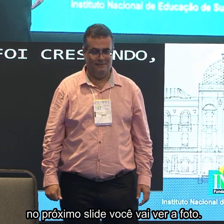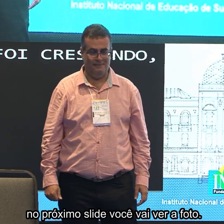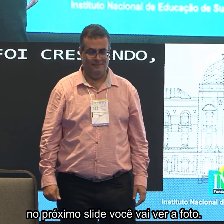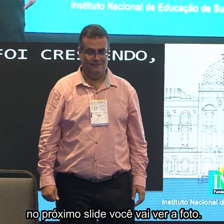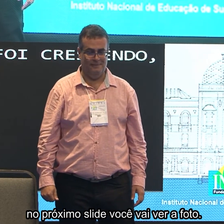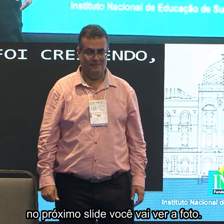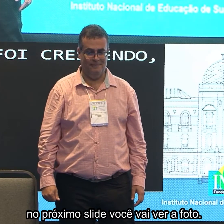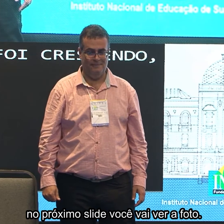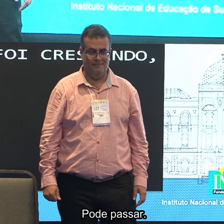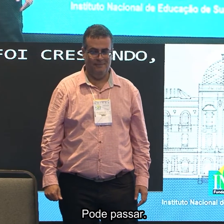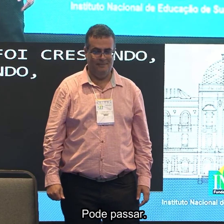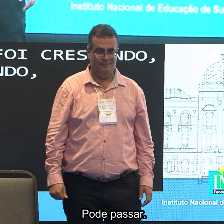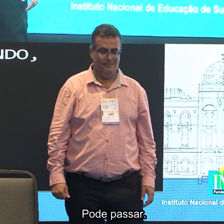agora a foto. Pode passar.